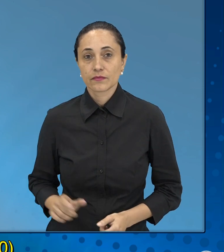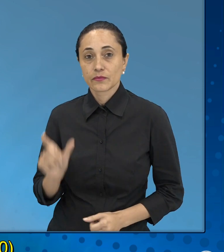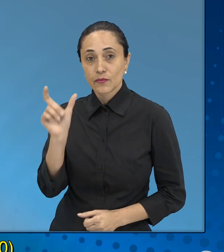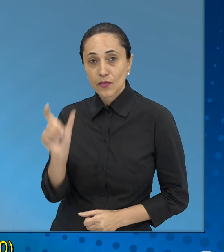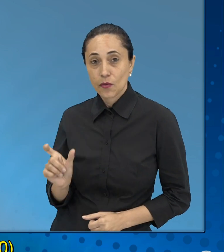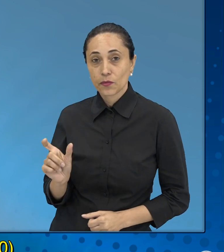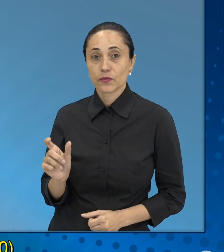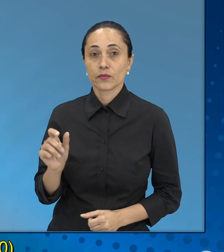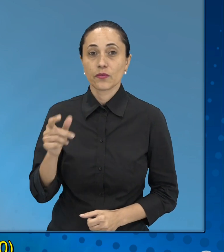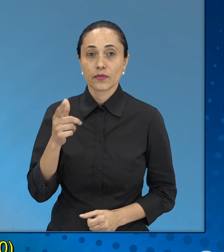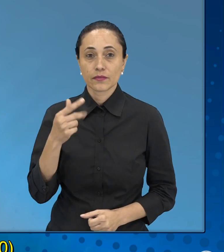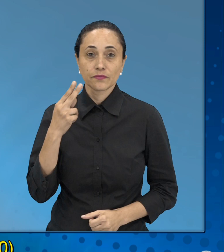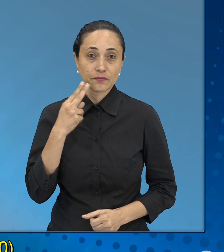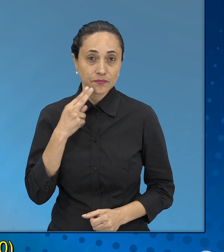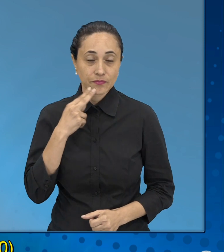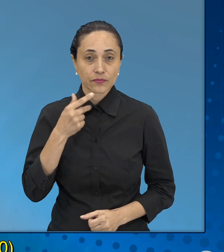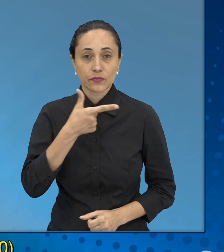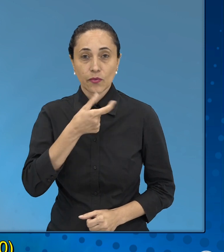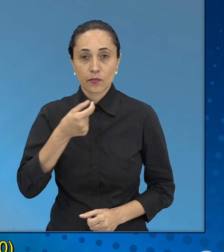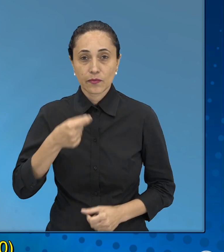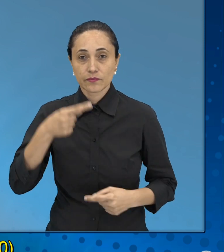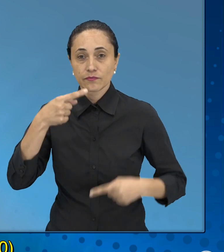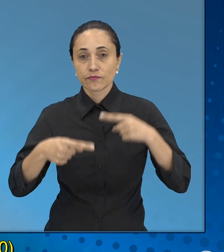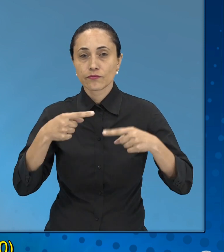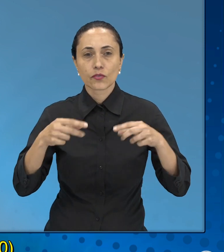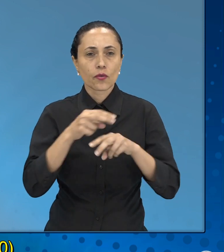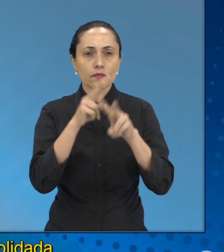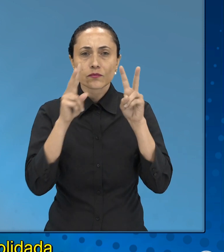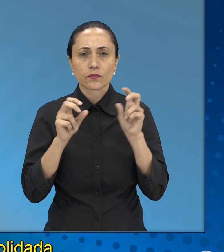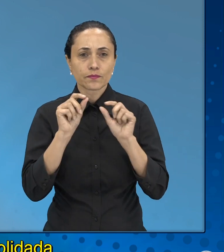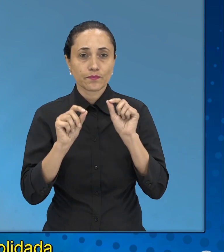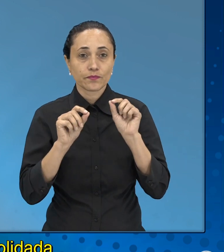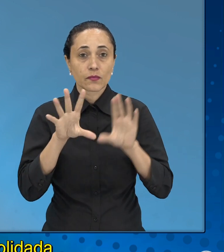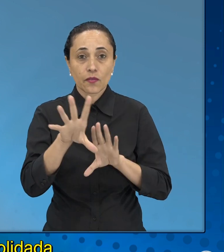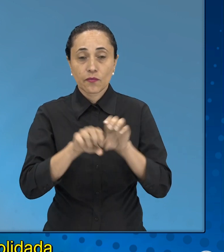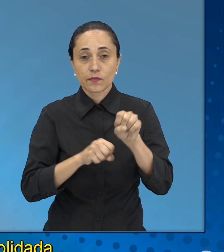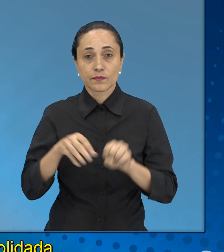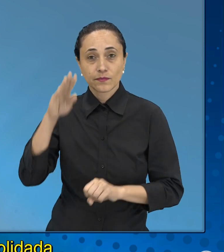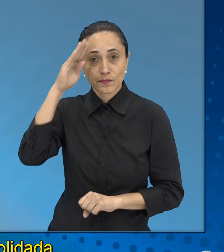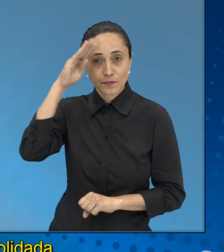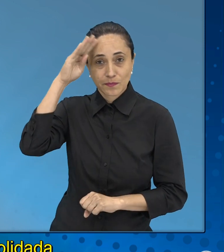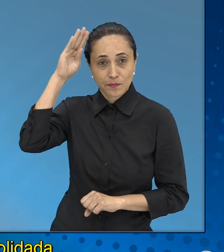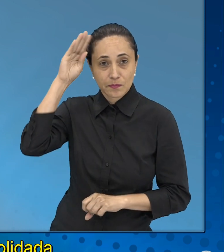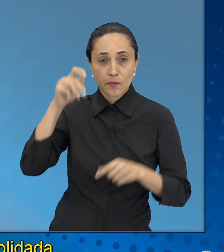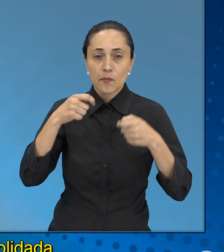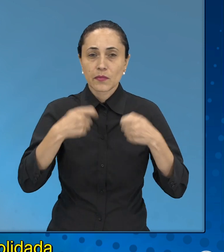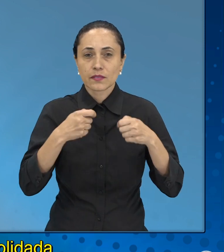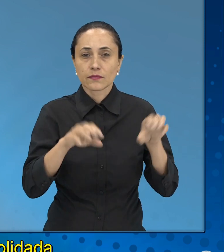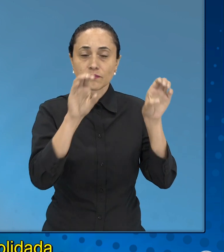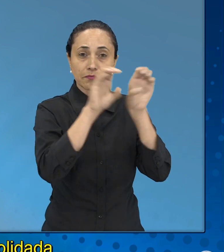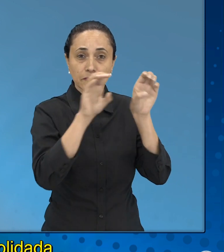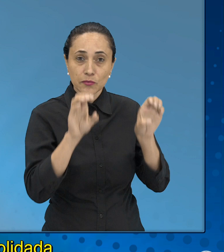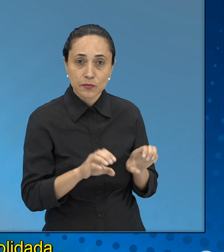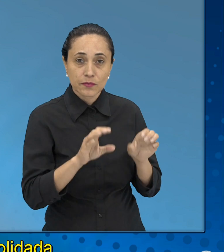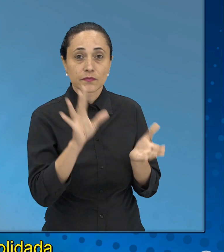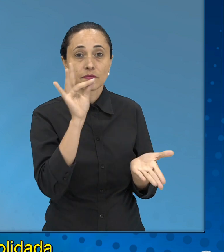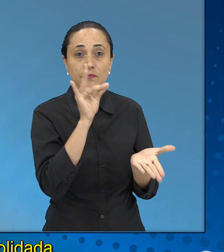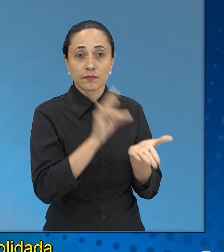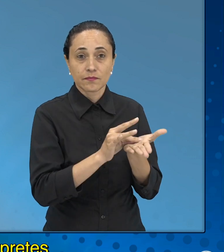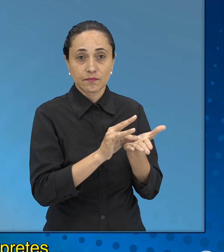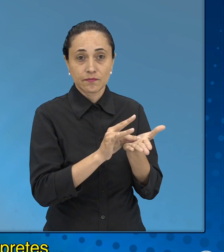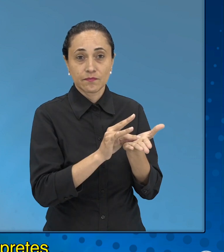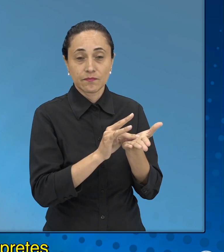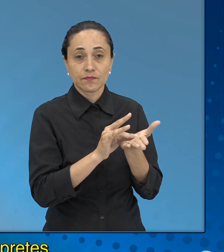Em Álvares, 2020, a formação acadêmica aparece pouco consolidada em